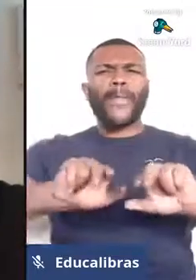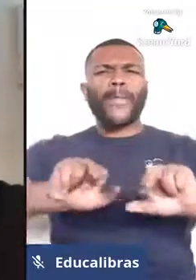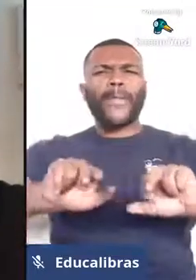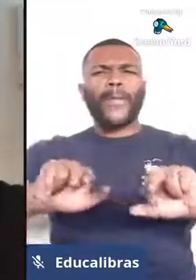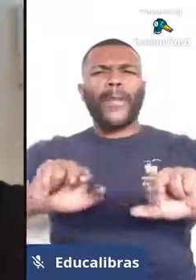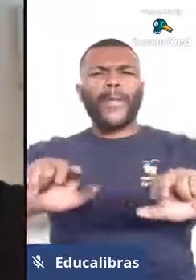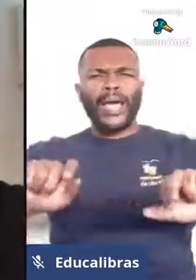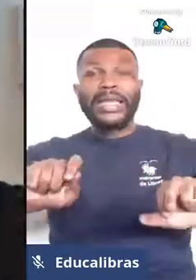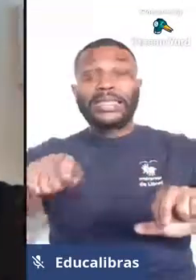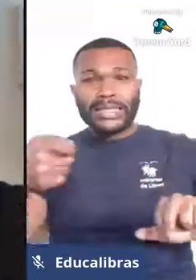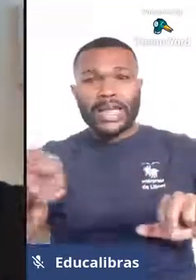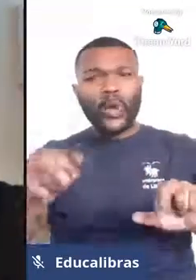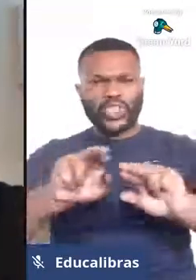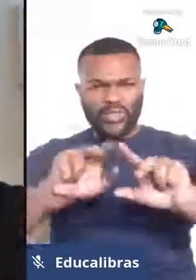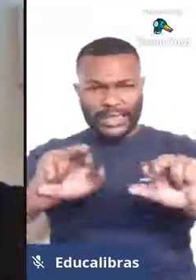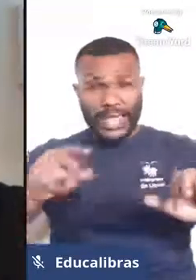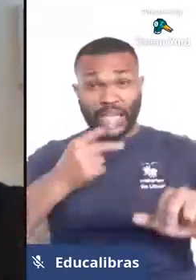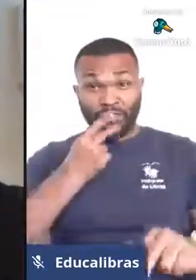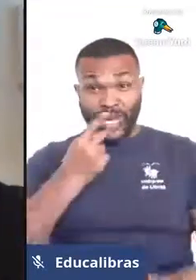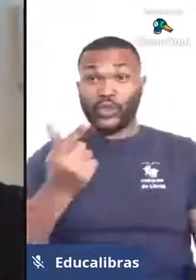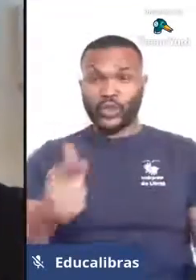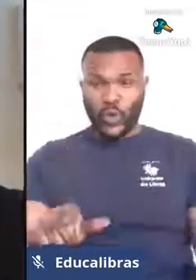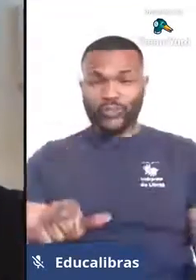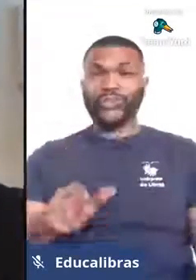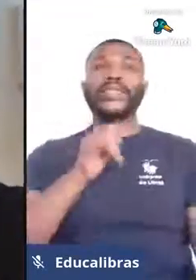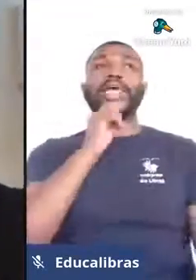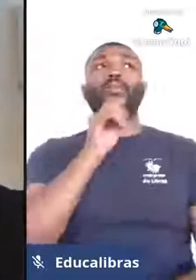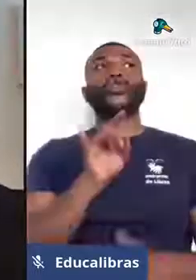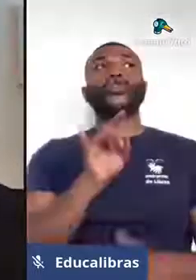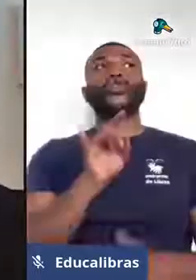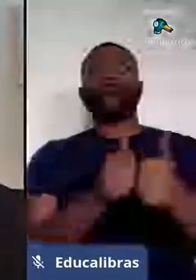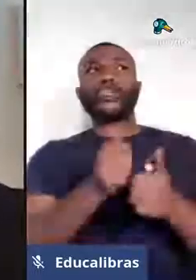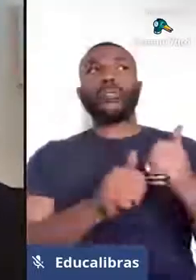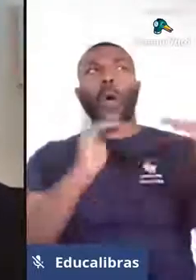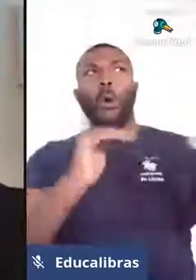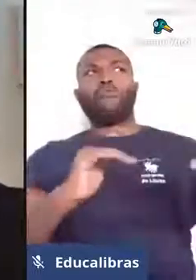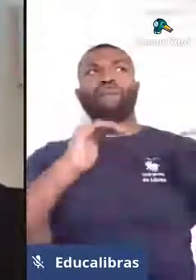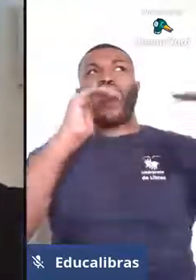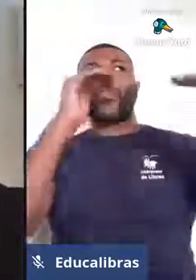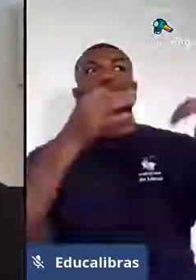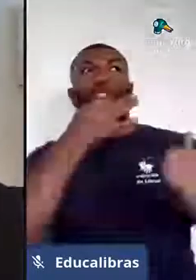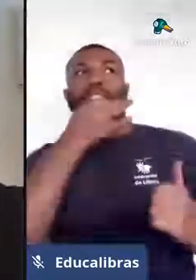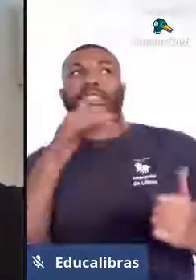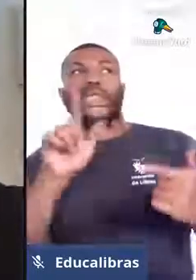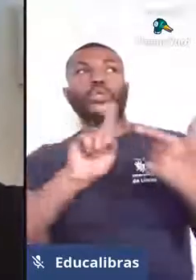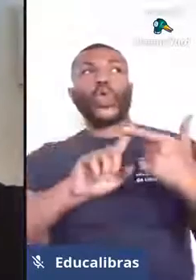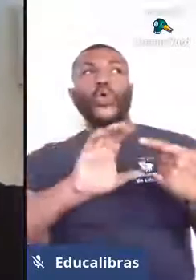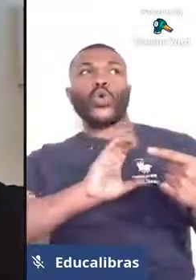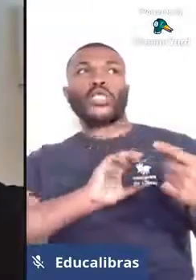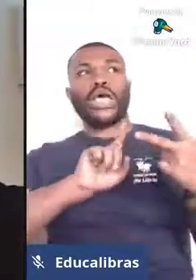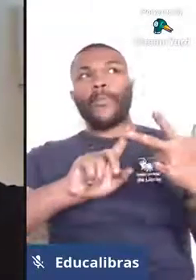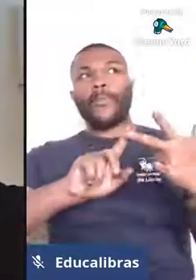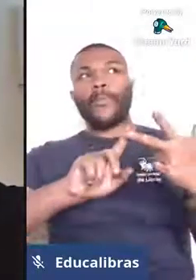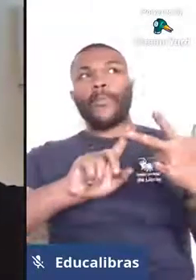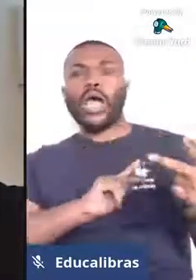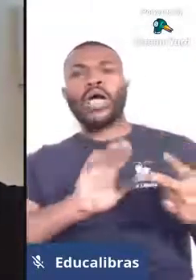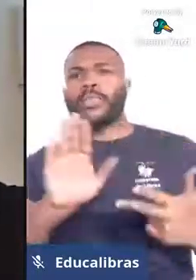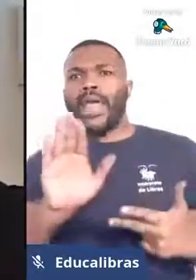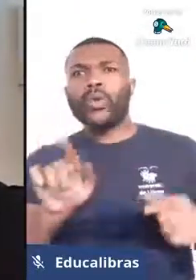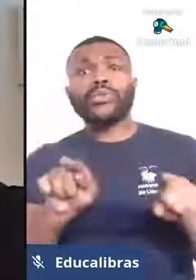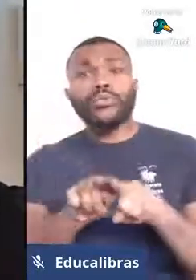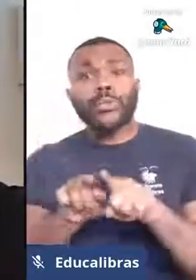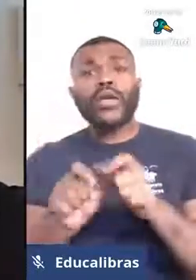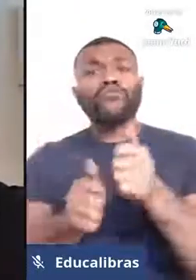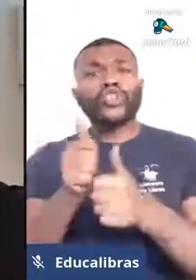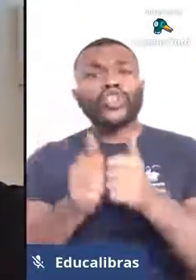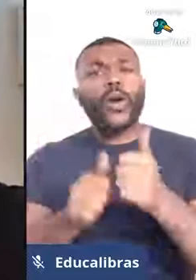com propriedade. Então, não é só o futebol da Série A, do Santos, do Corinthians, do Palmeiras, mas é o futebol feminino, o futebol indígena,